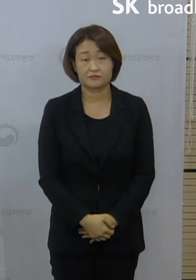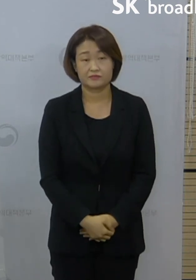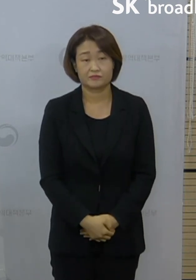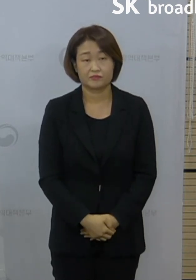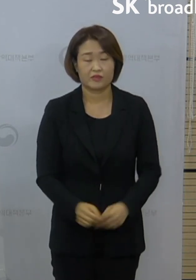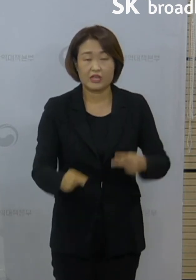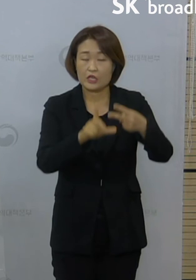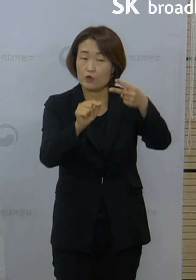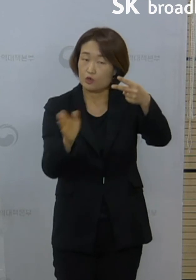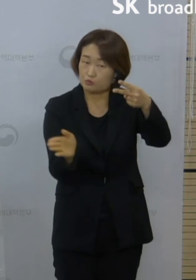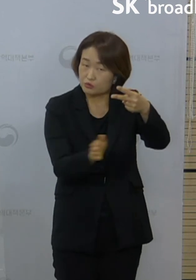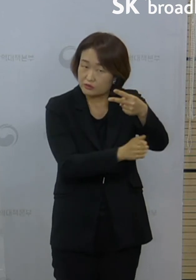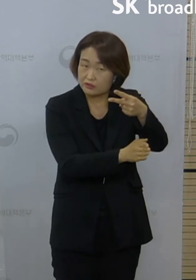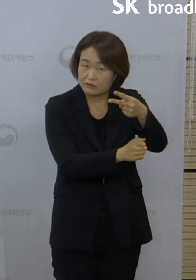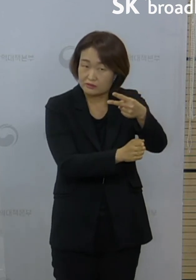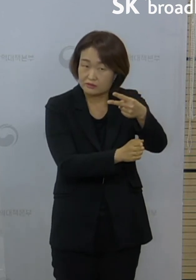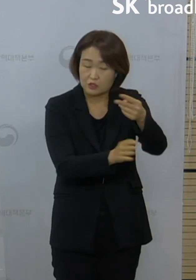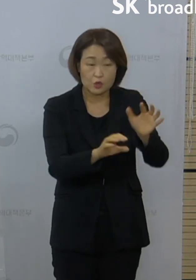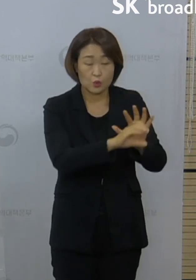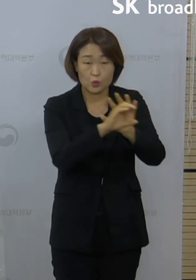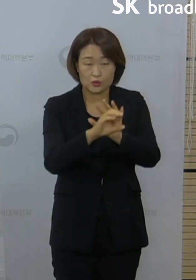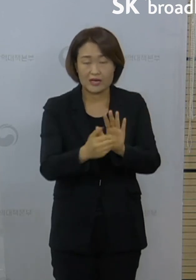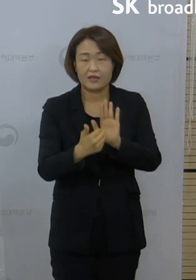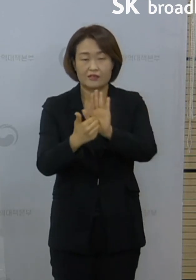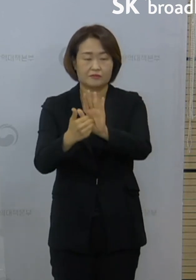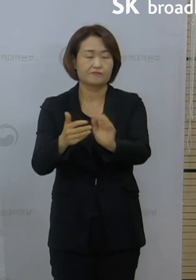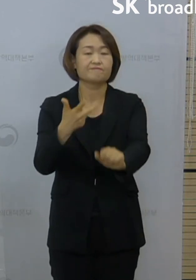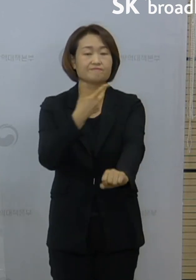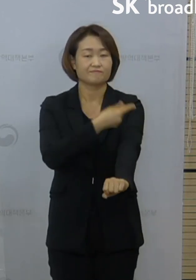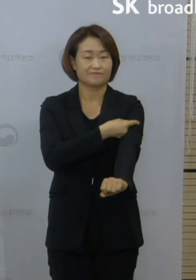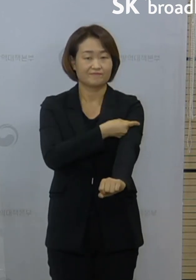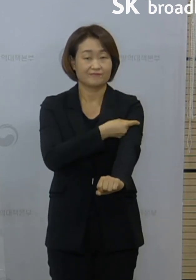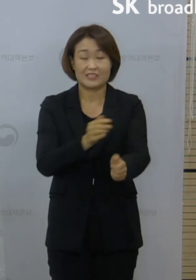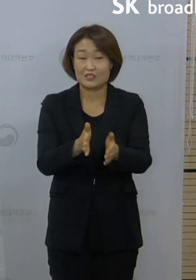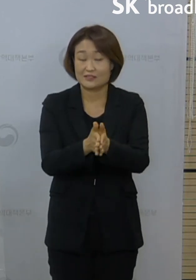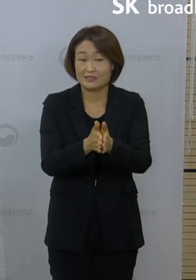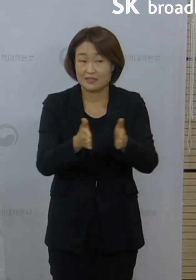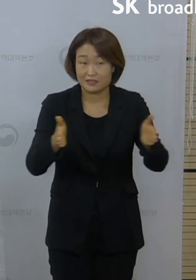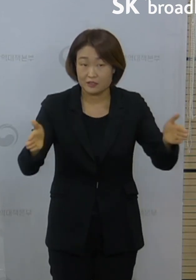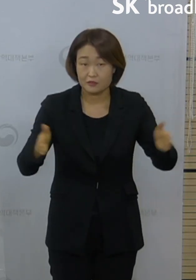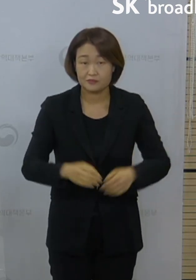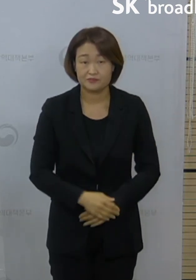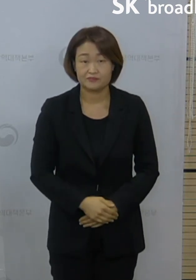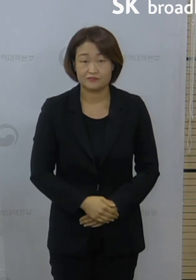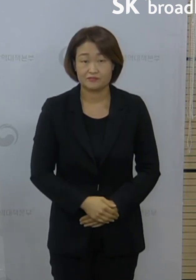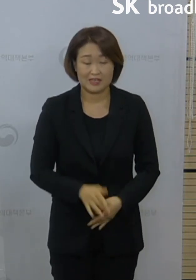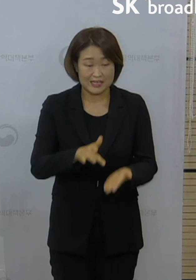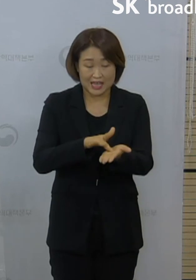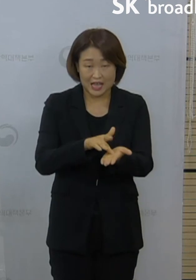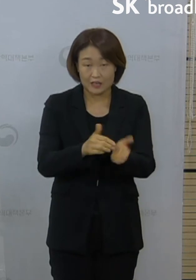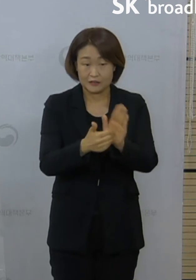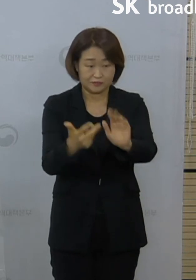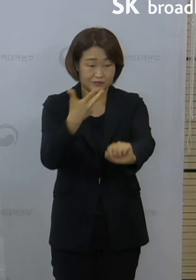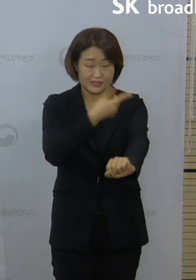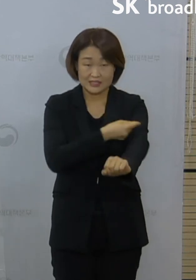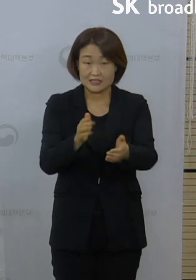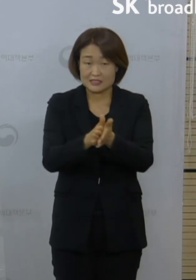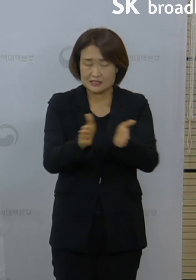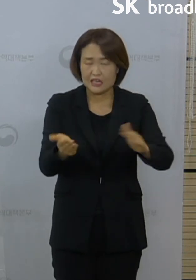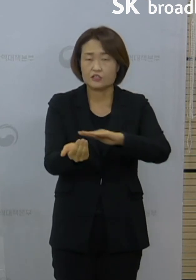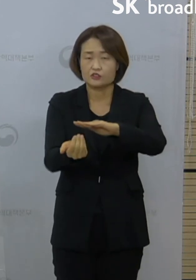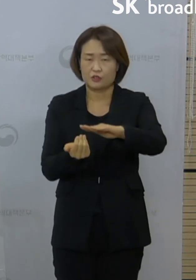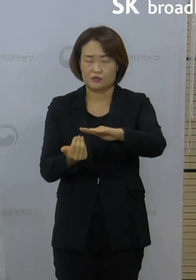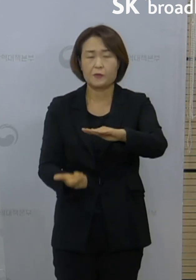2월부터는 백신 접종이 시작됩니다 백신 접종이 시작되기 전까지 환자 발생 수준을